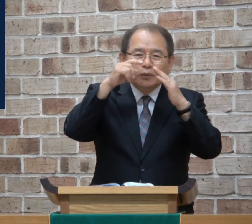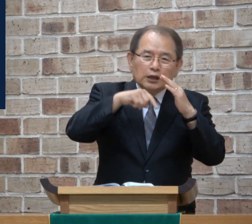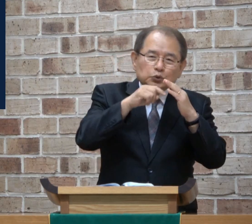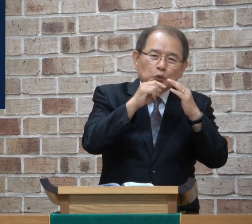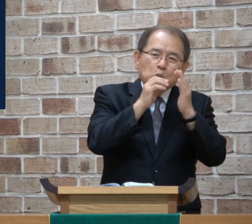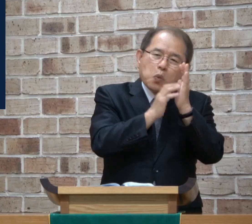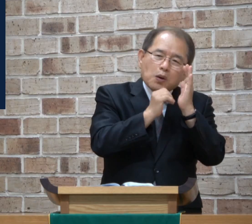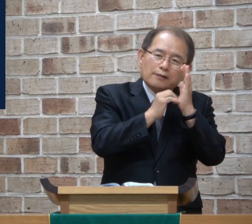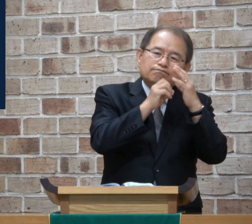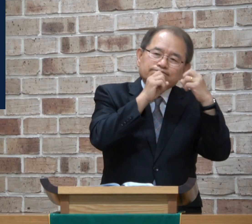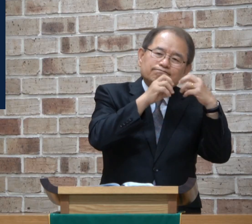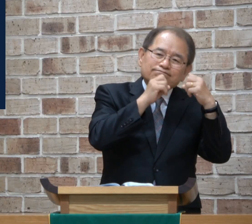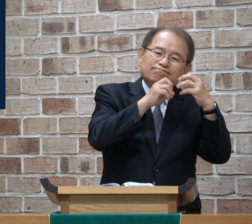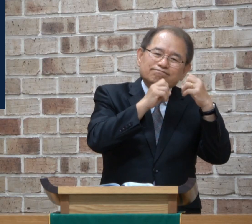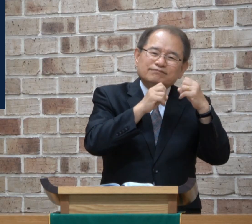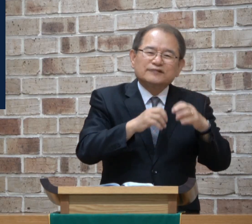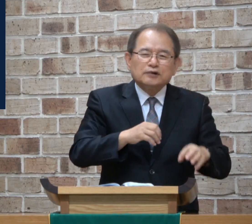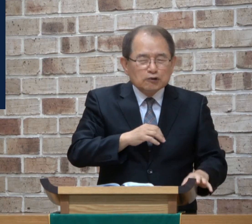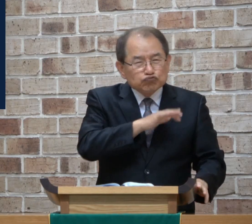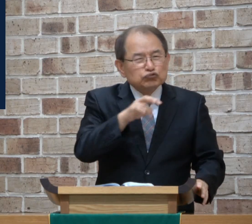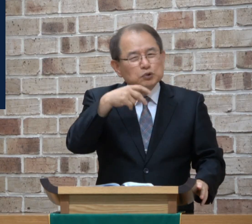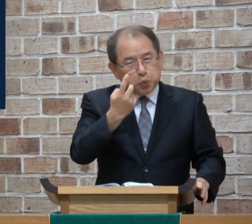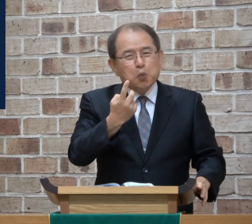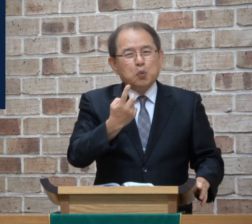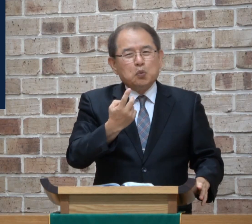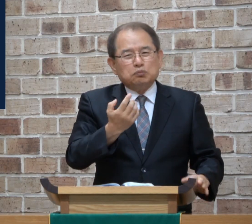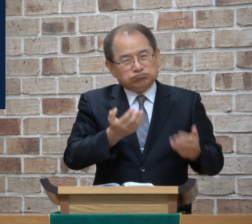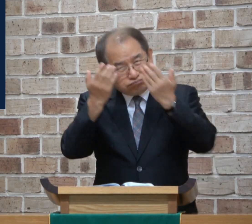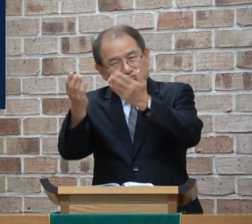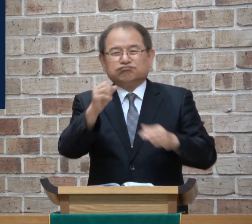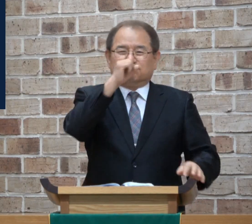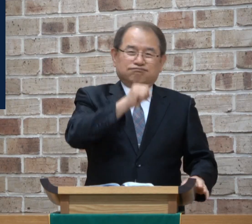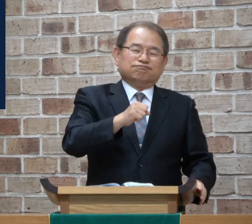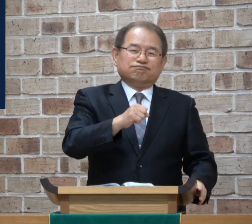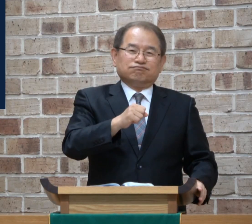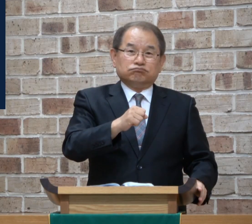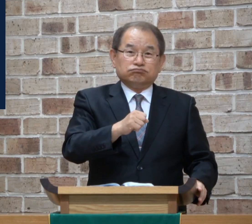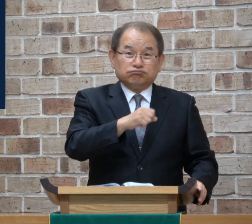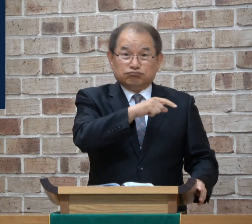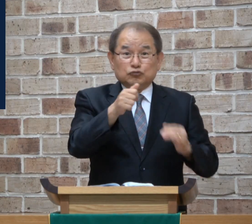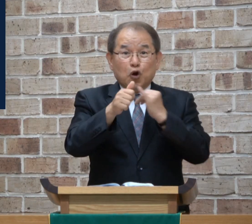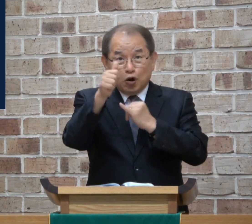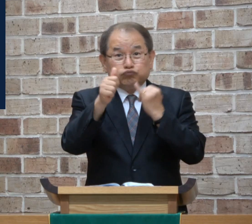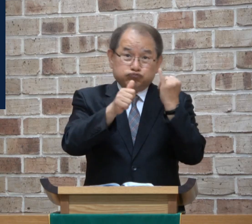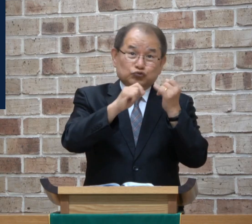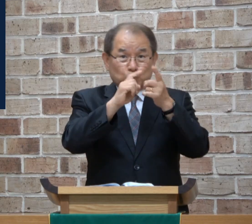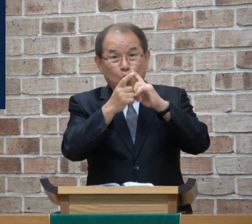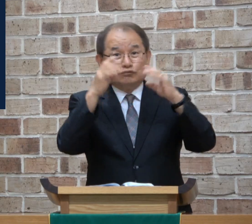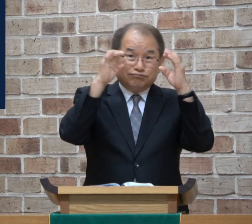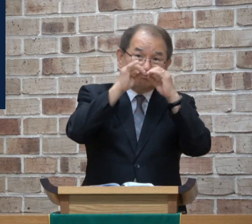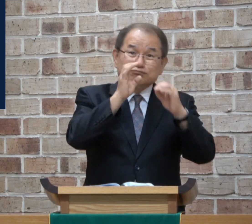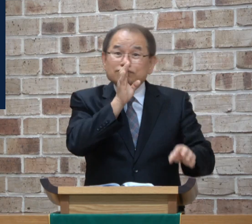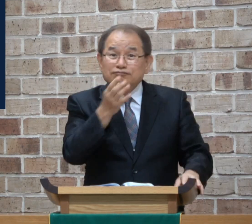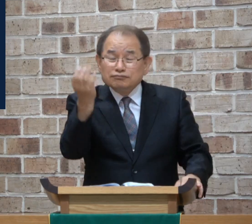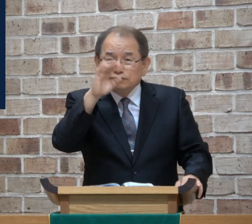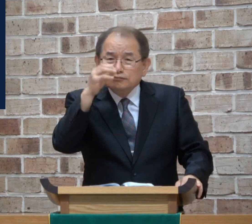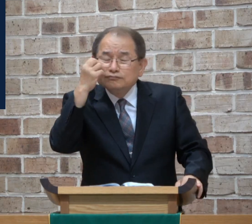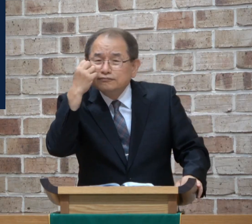부부가 땅을 팔아서 집에 가서 얘기했습니다. 우리가 이 땅 판 값을 교회에 드렸으면 좋겠다라고